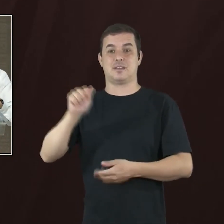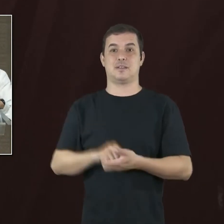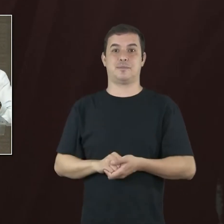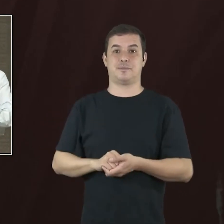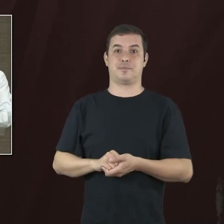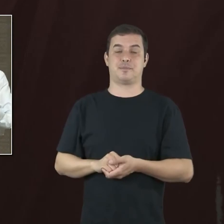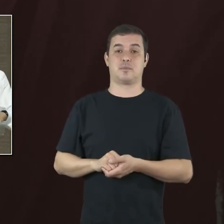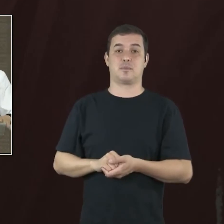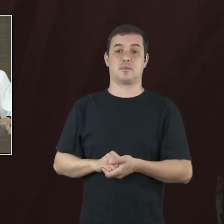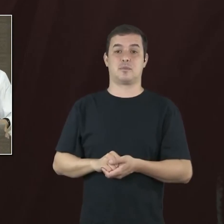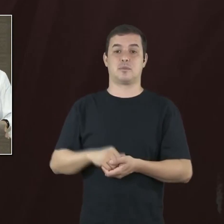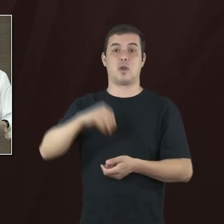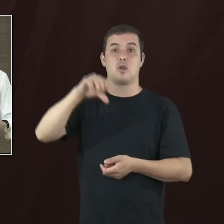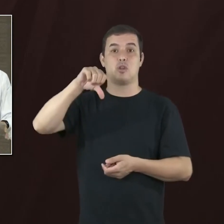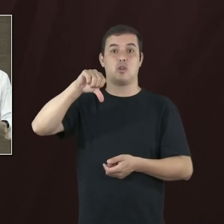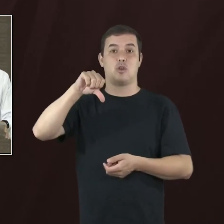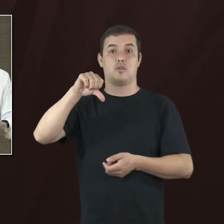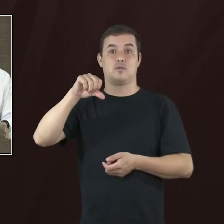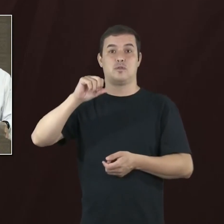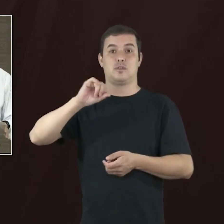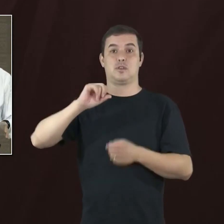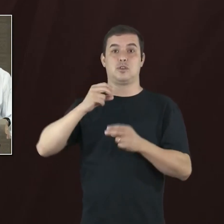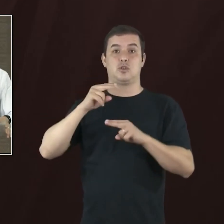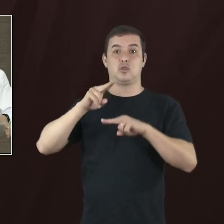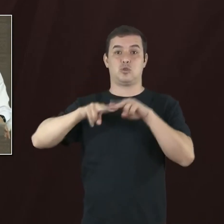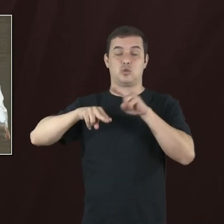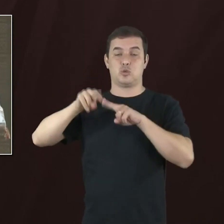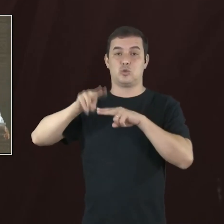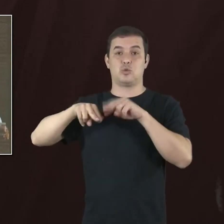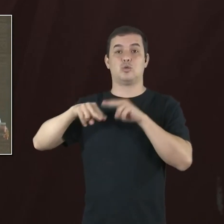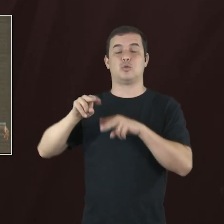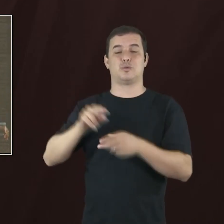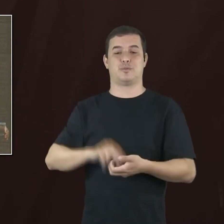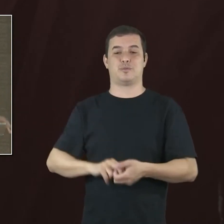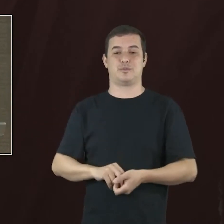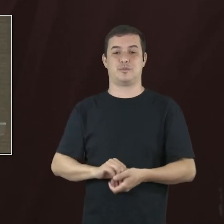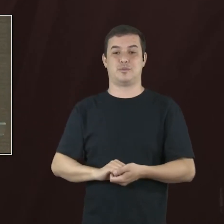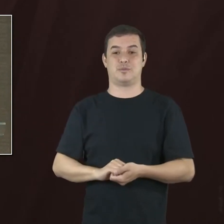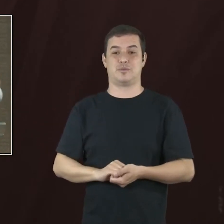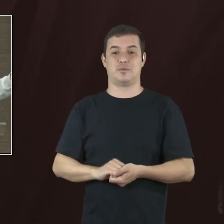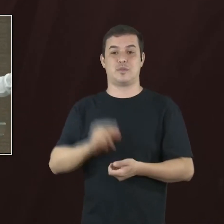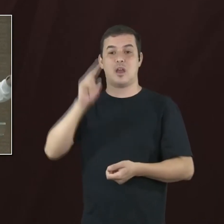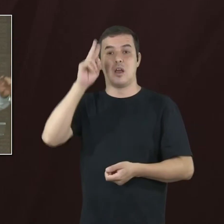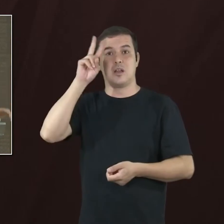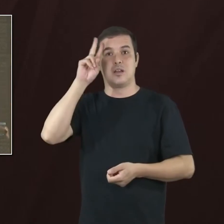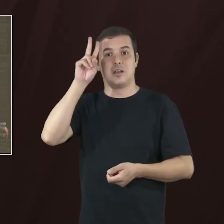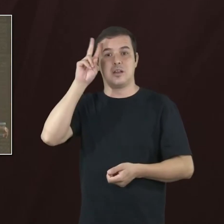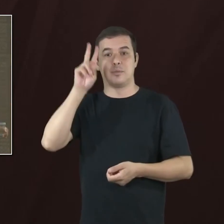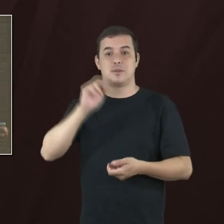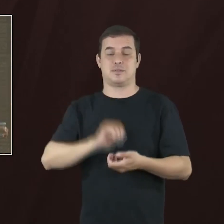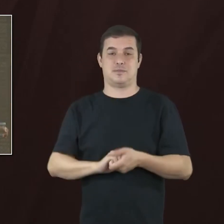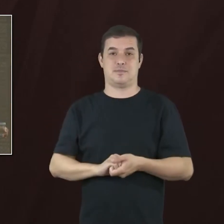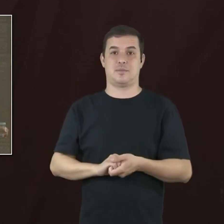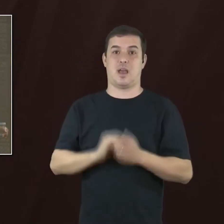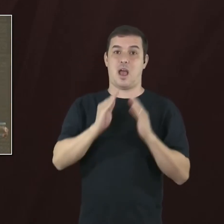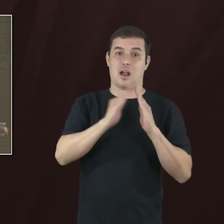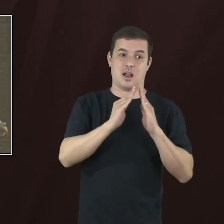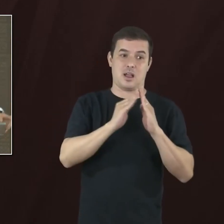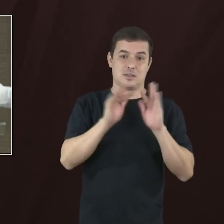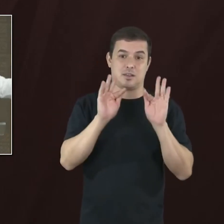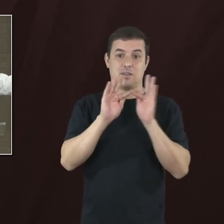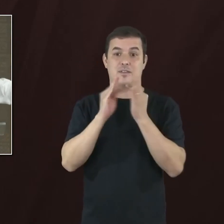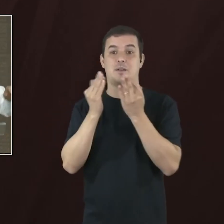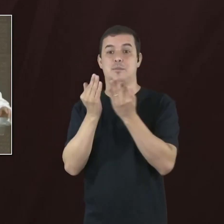9 de Julho, em cima do túnel passava aquela rua chamada Alameda Franca. Eu me lembro até hoje a casa deles. E eu